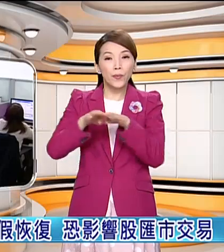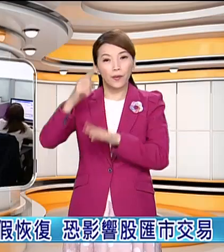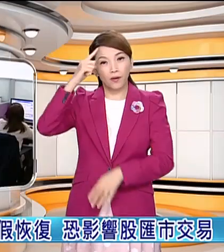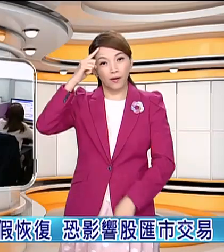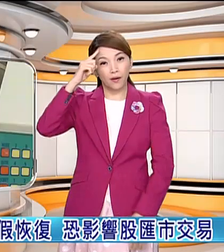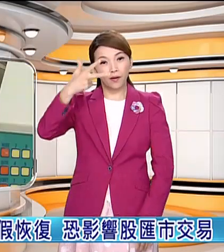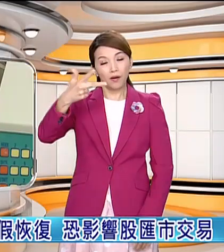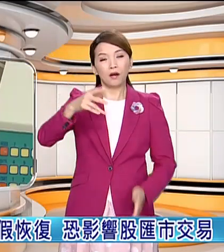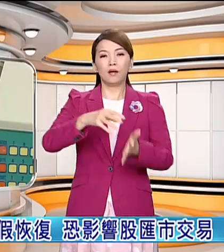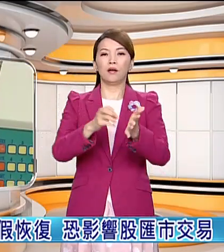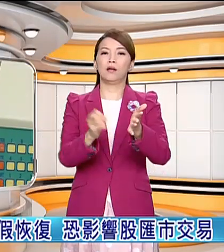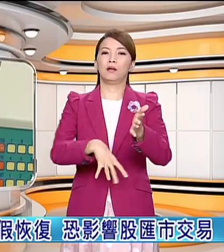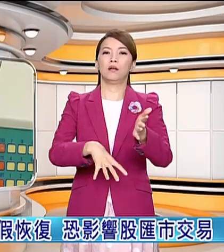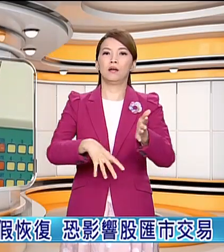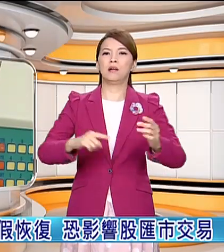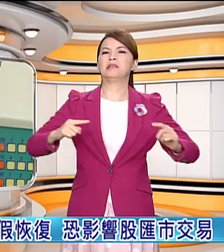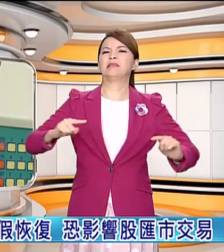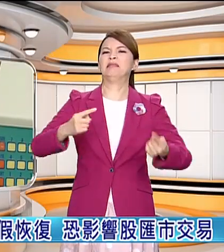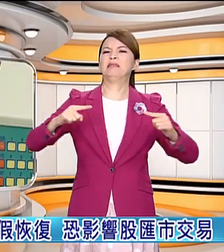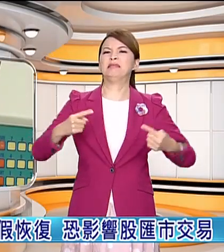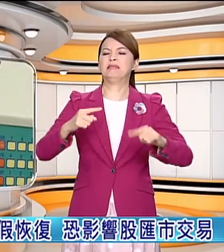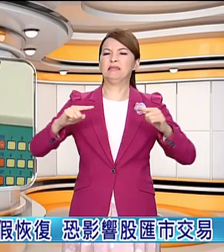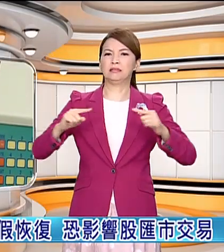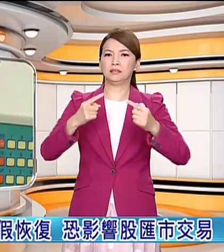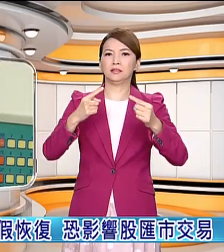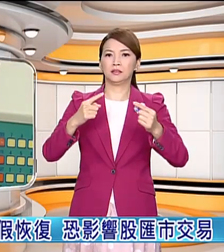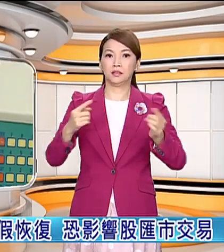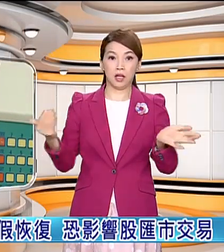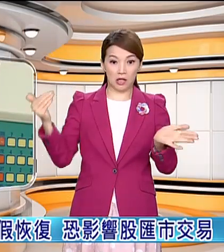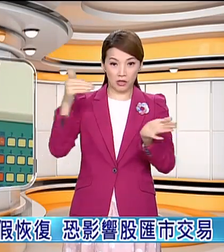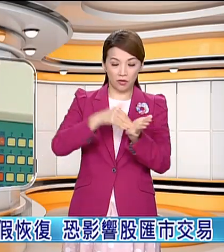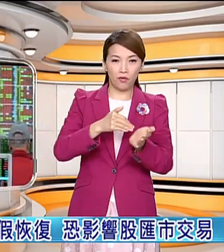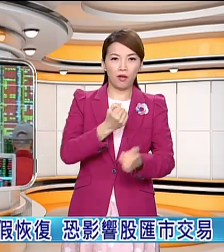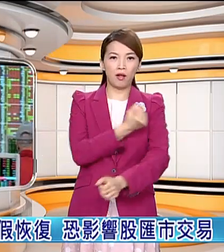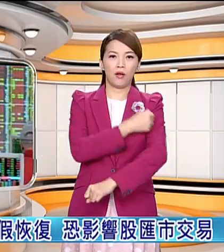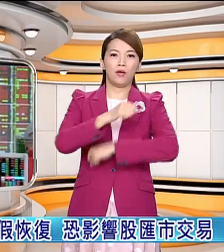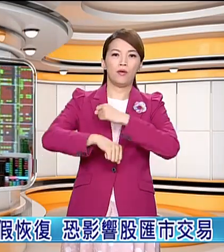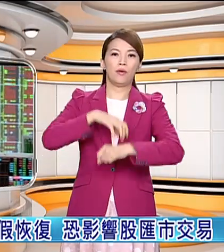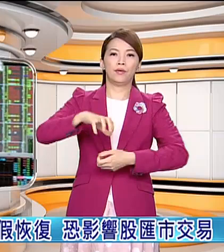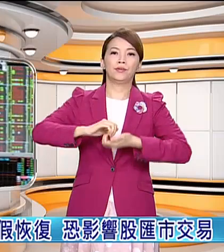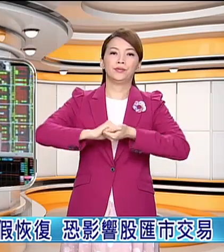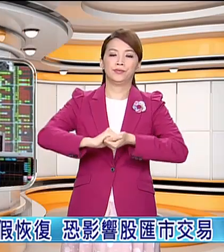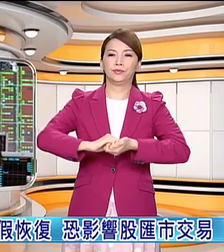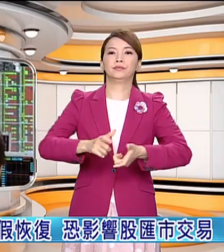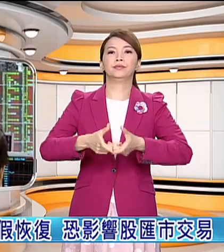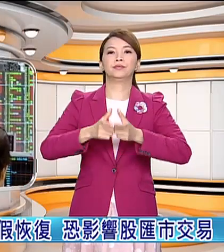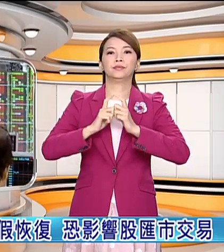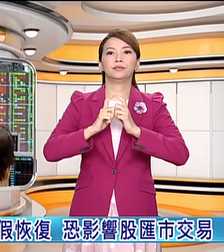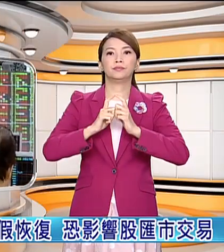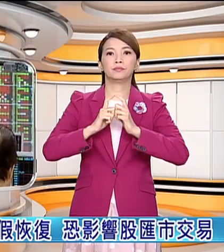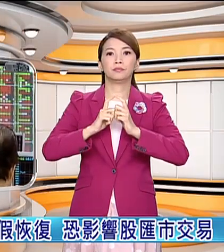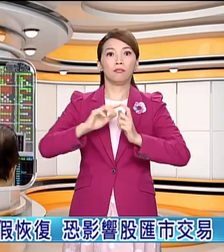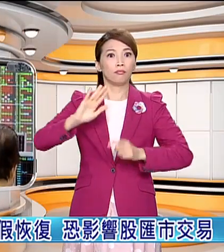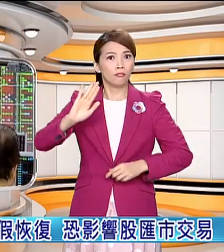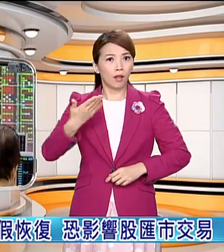劳工7天国定假日，劳动部确定恢复。 不过影响最大